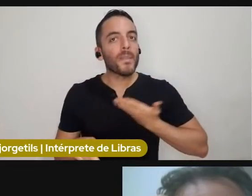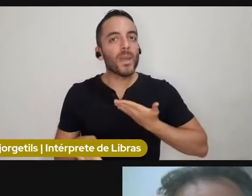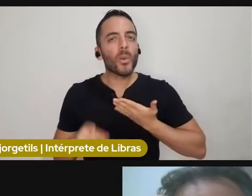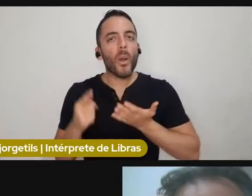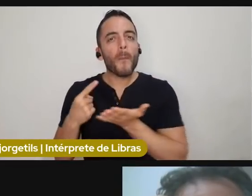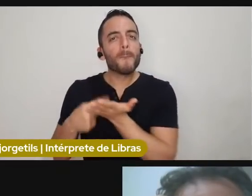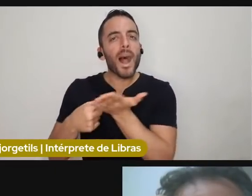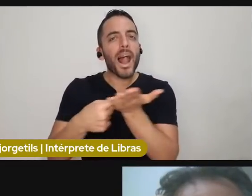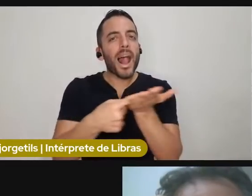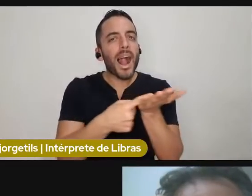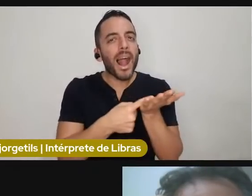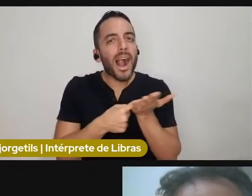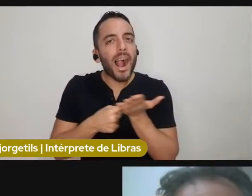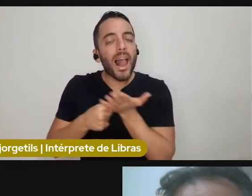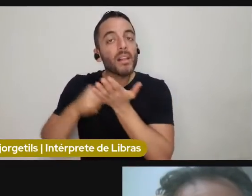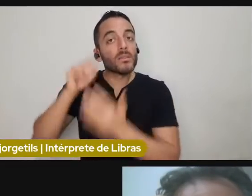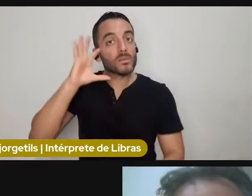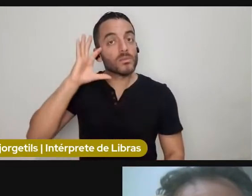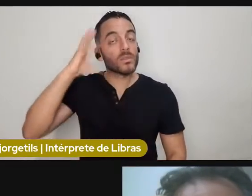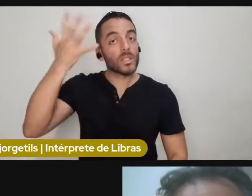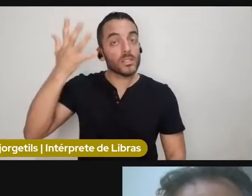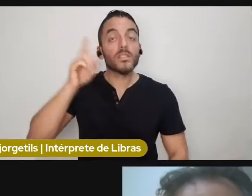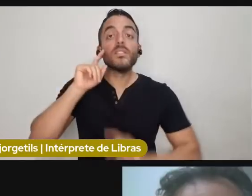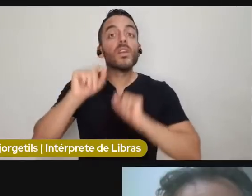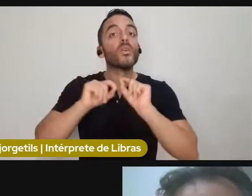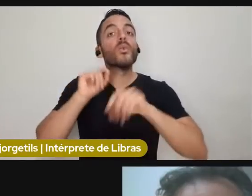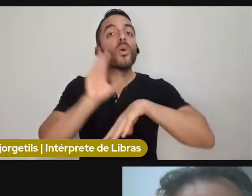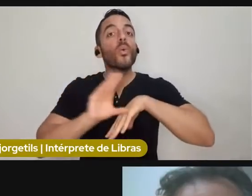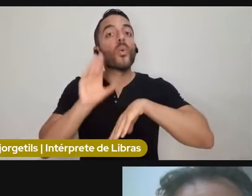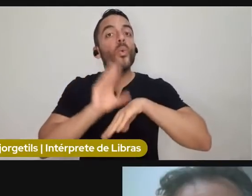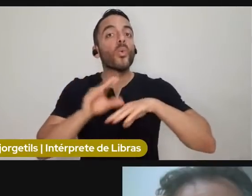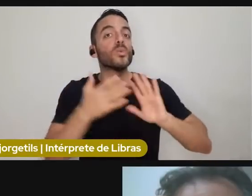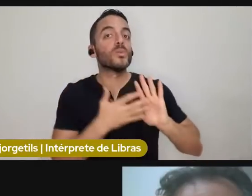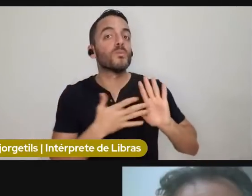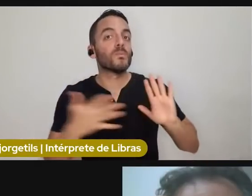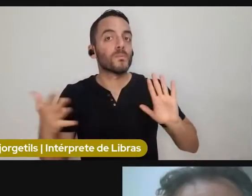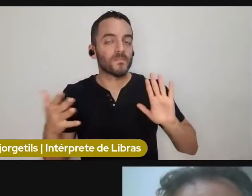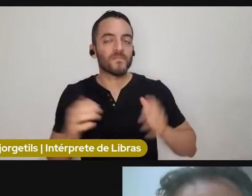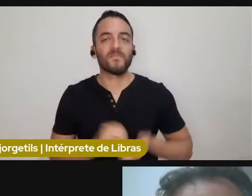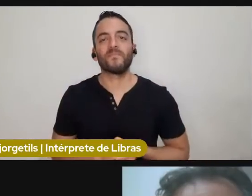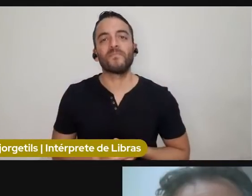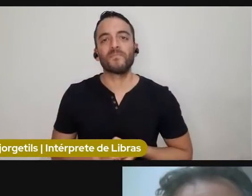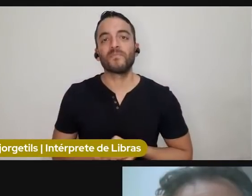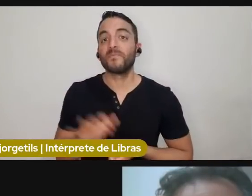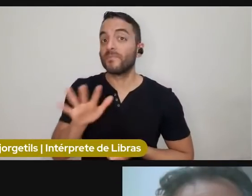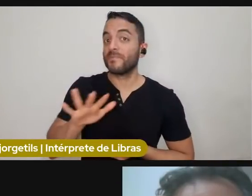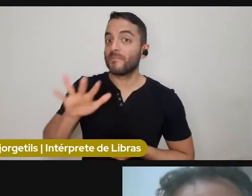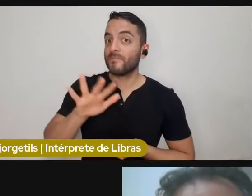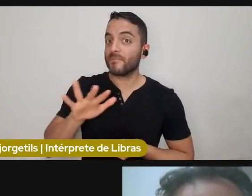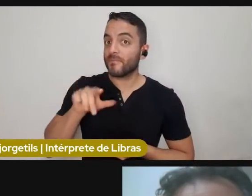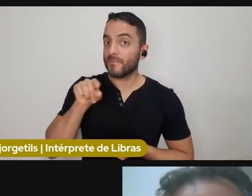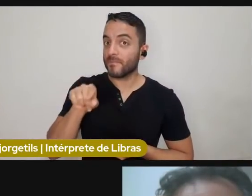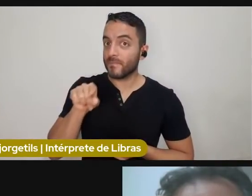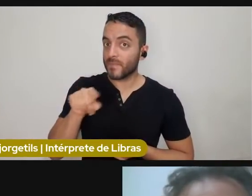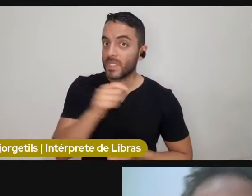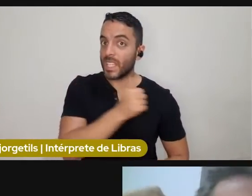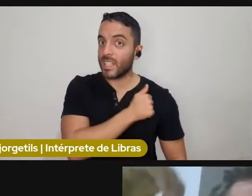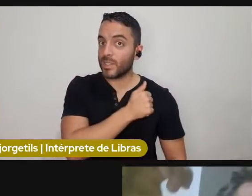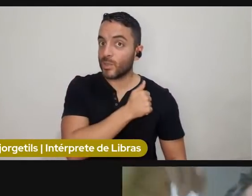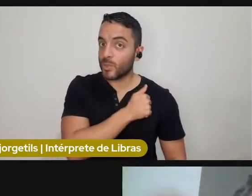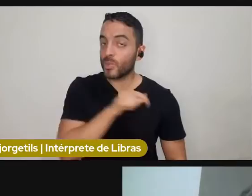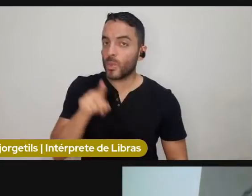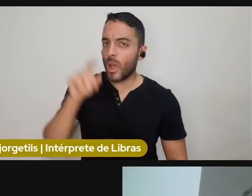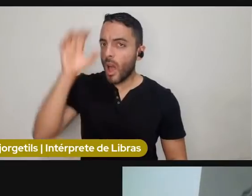o caminho que o curso vai tomar. Então, esses meninos e essas meninas, eles, além de